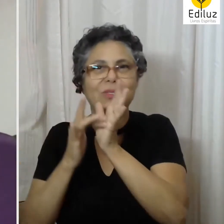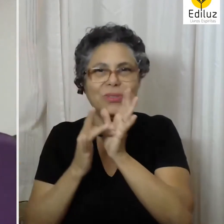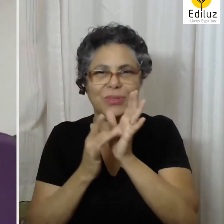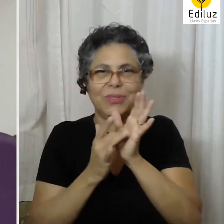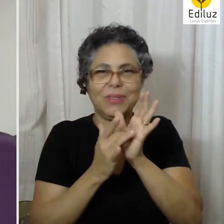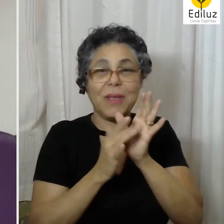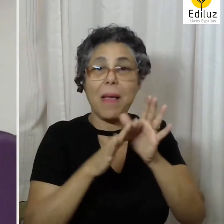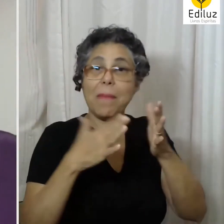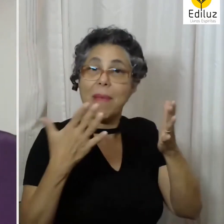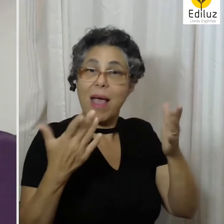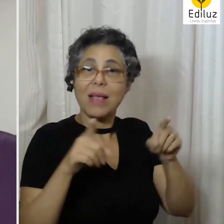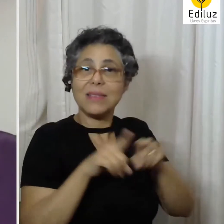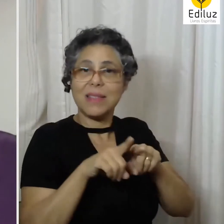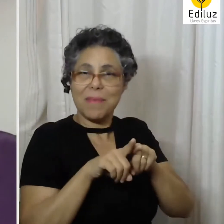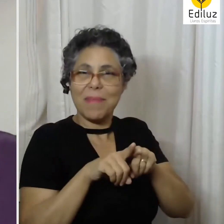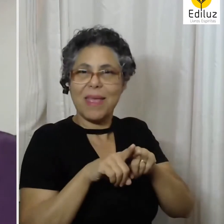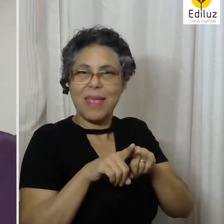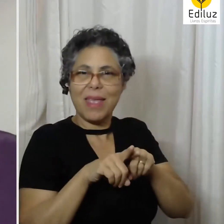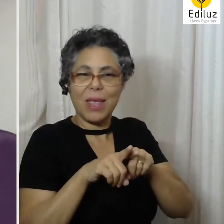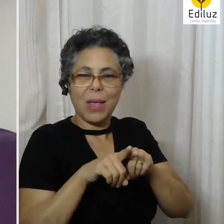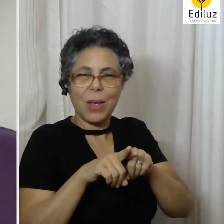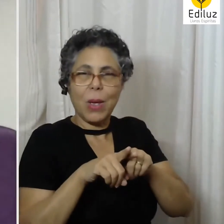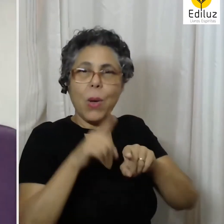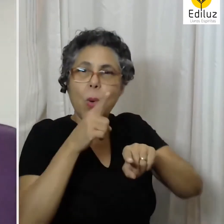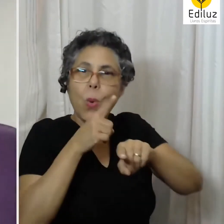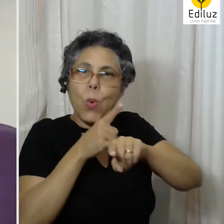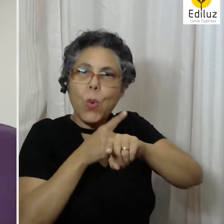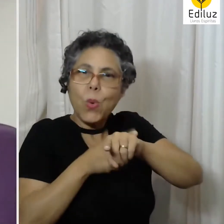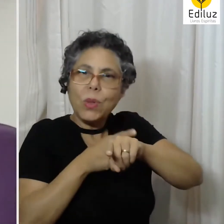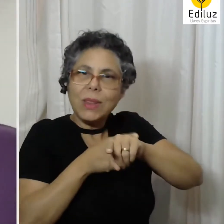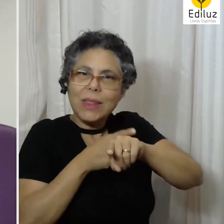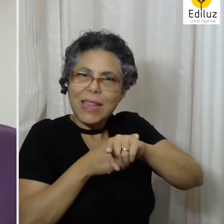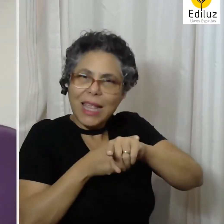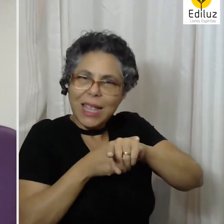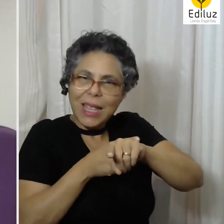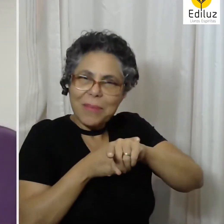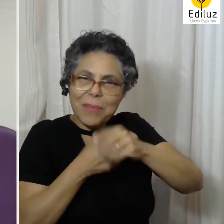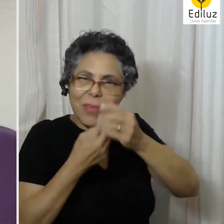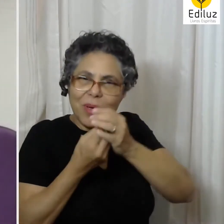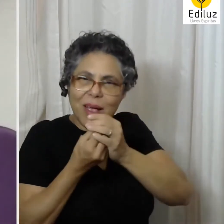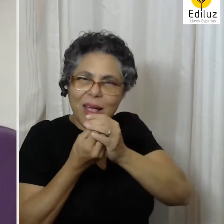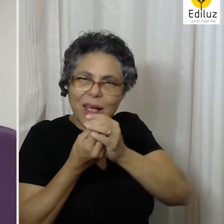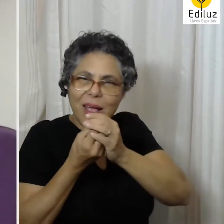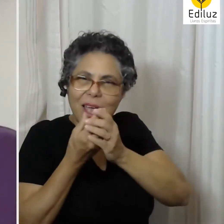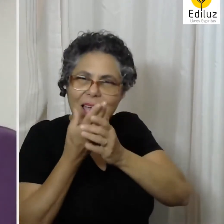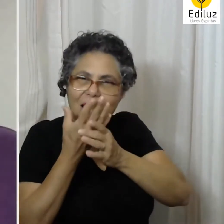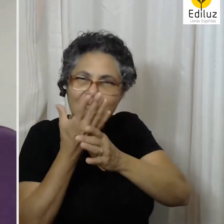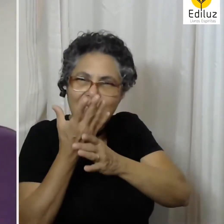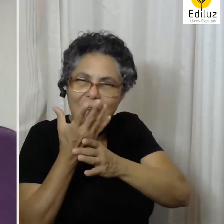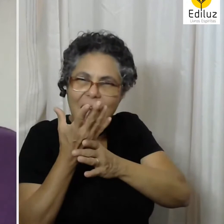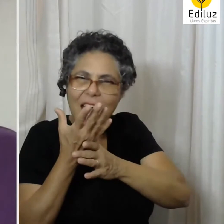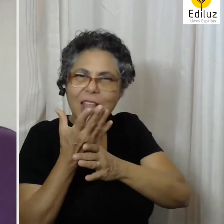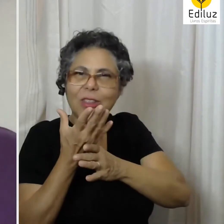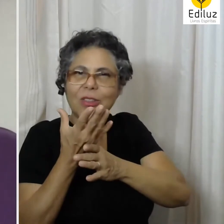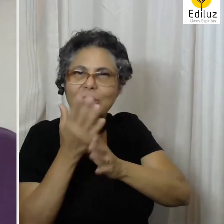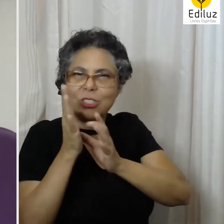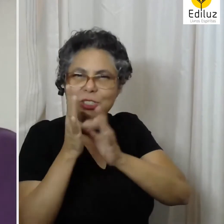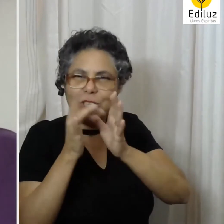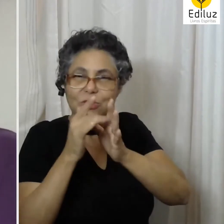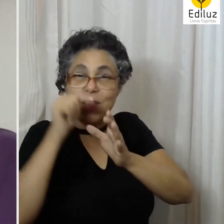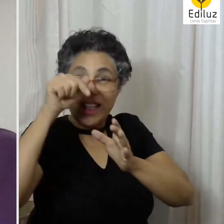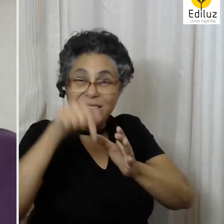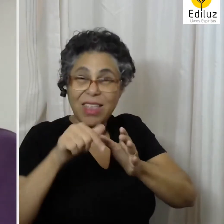Mas também o tempo de criação, o tempo em que ele foi criado e ao que ele compareceu à